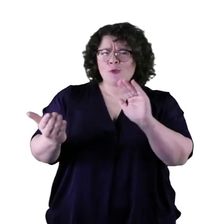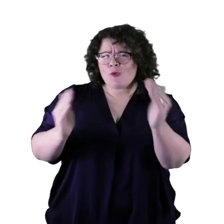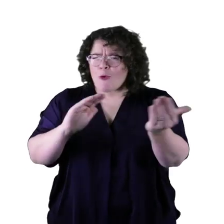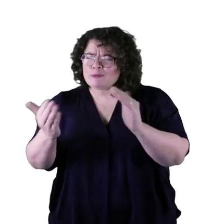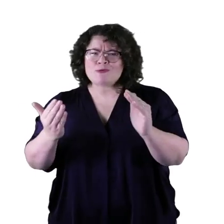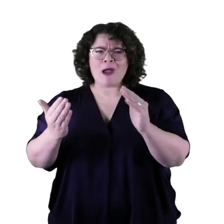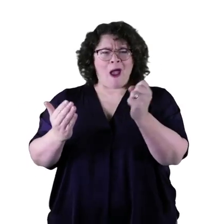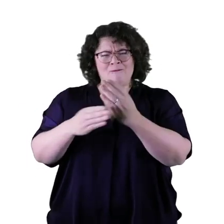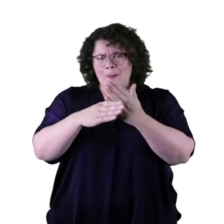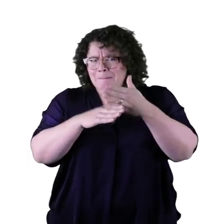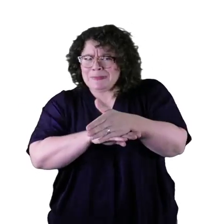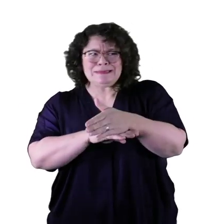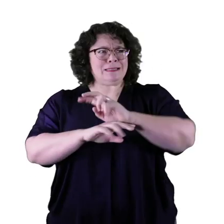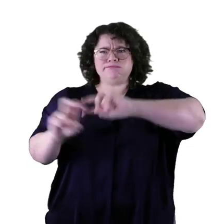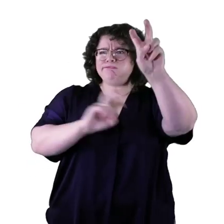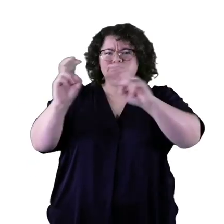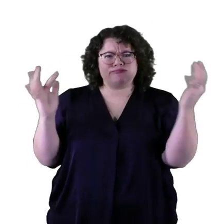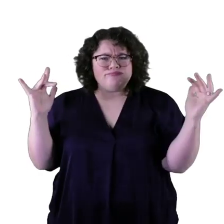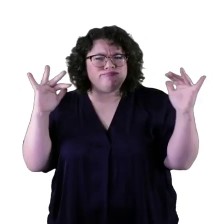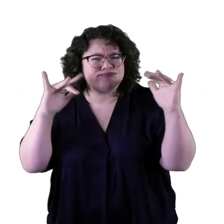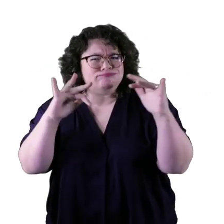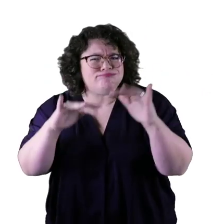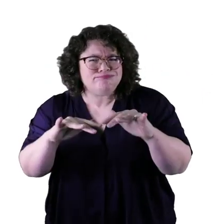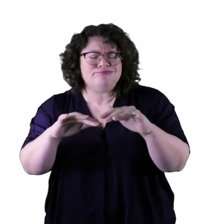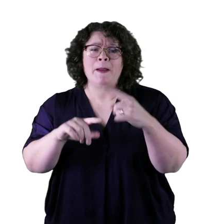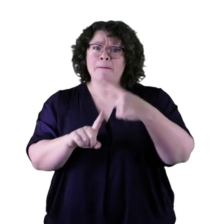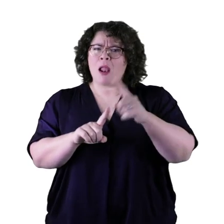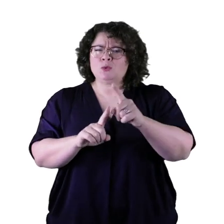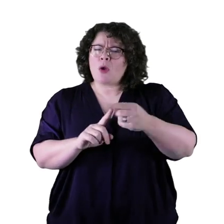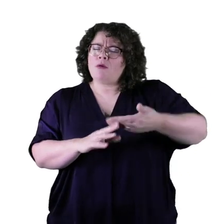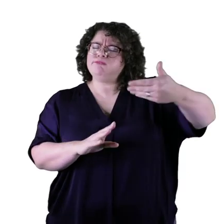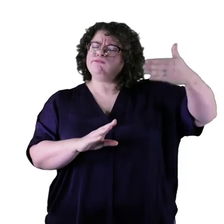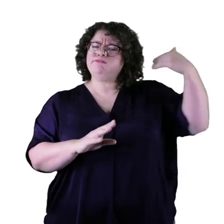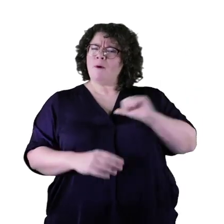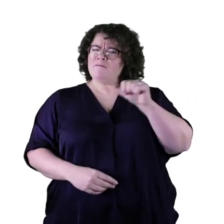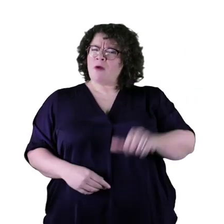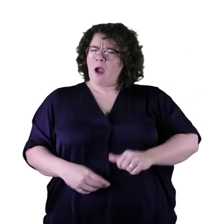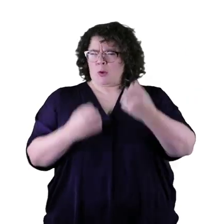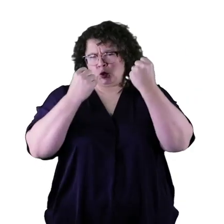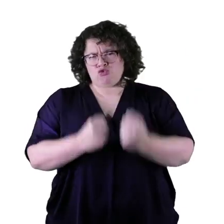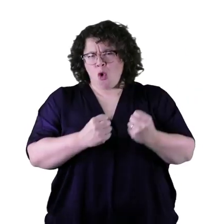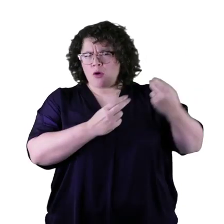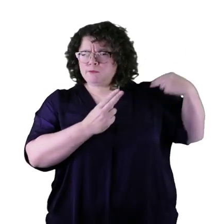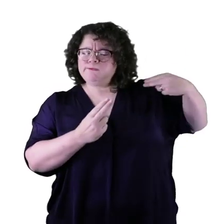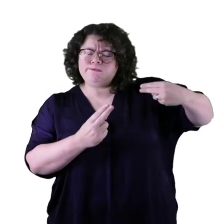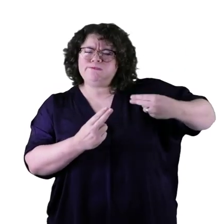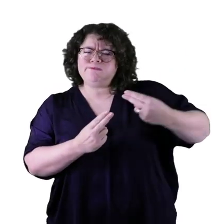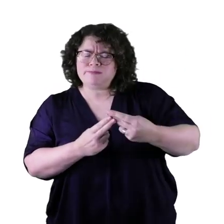i gymunedau gwledig wedi trwytho mewn traddodiad ffermio. Mae ein tirweddau dramatig yn